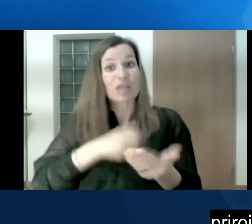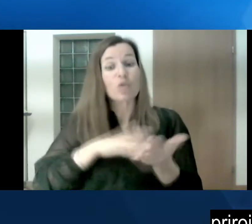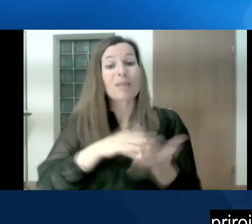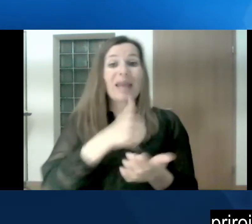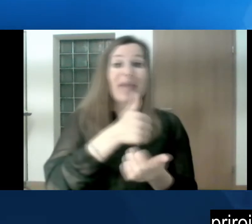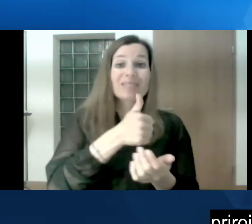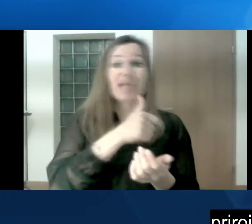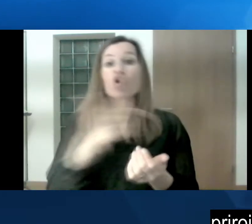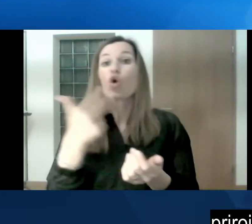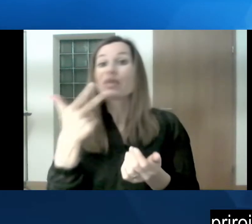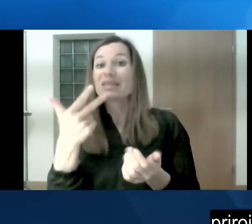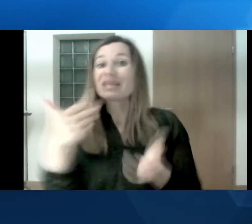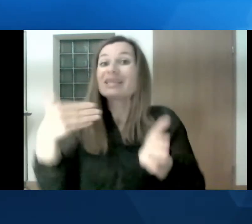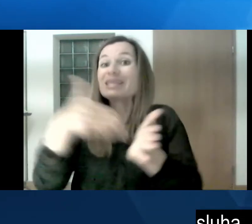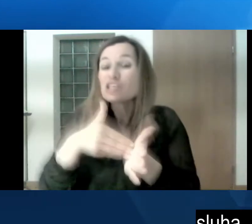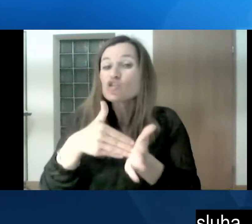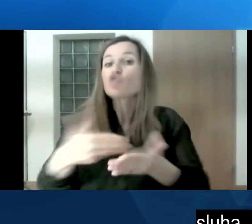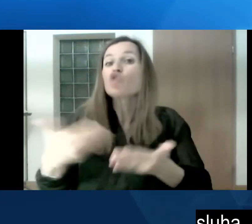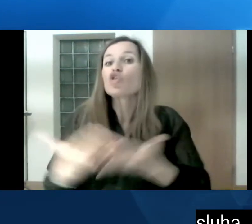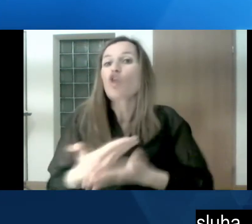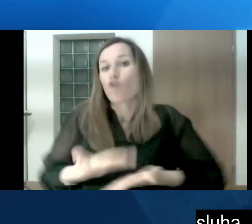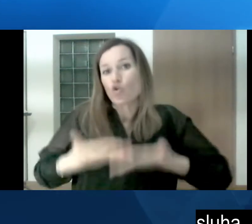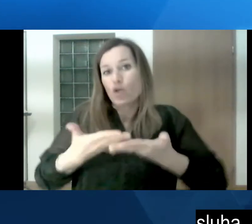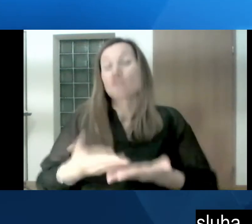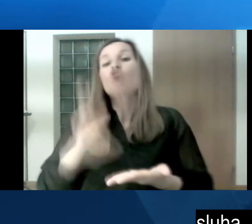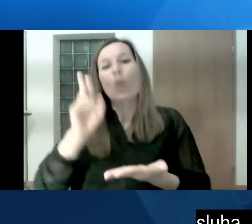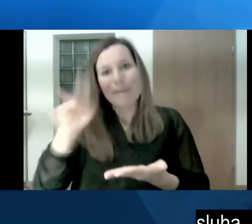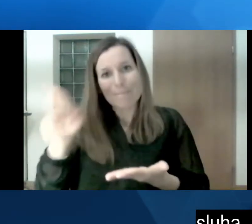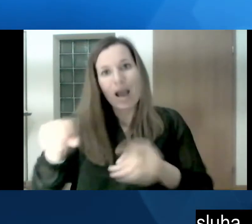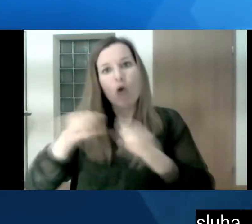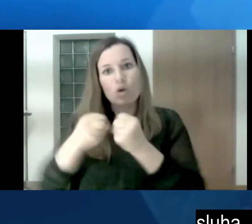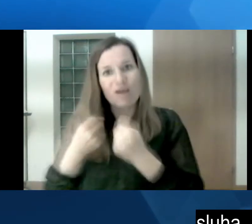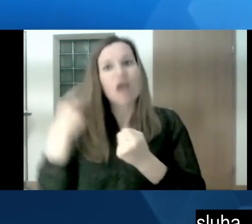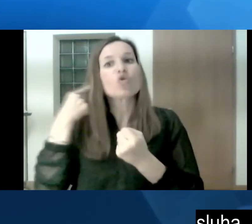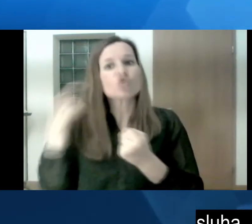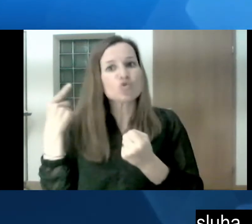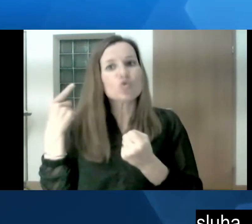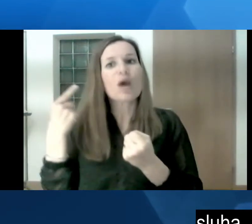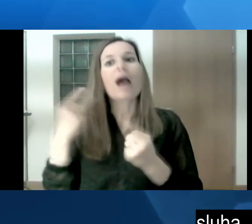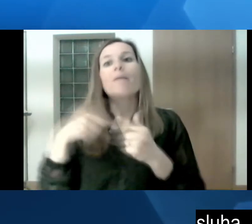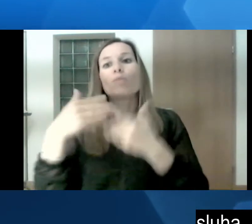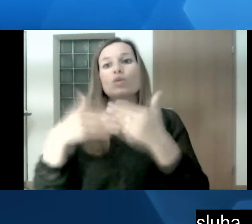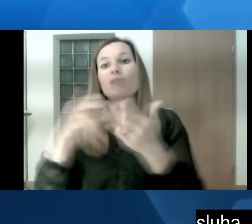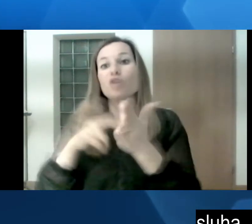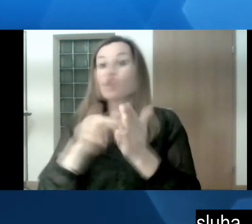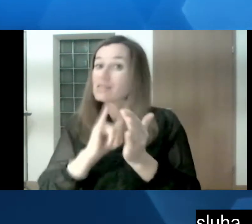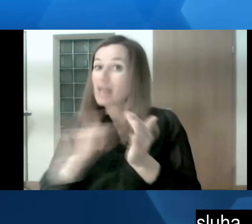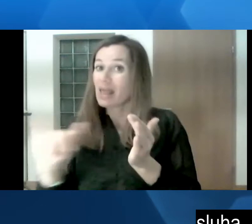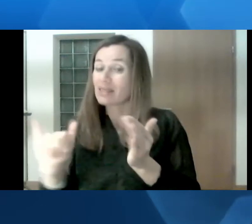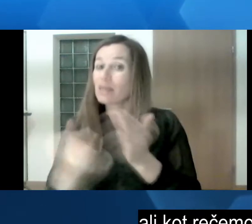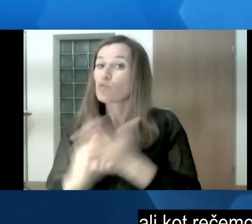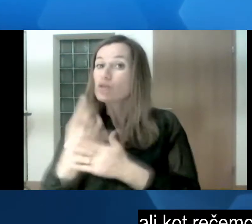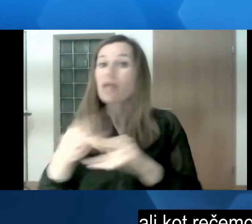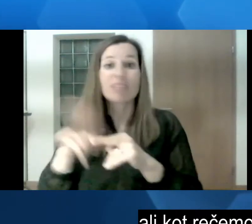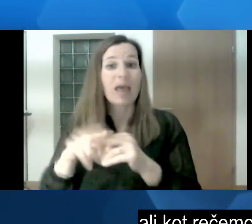tisoč novorojenčkov ima okvaro sluha, in pa seveda z leti postaja najpogostejša kronična